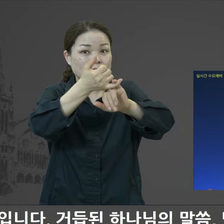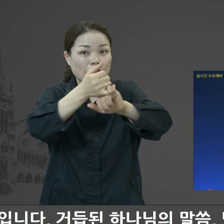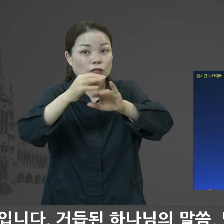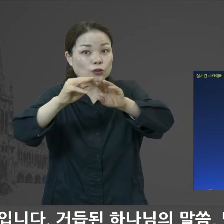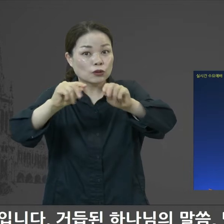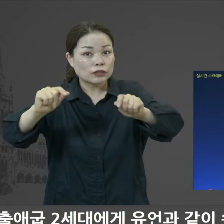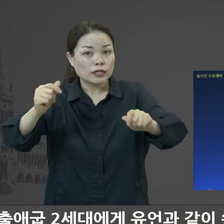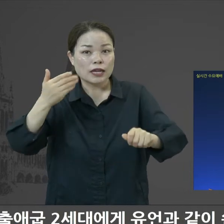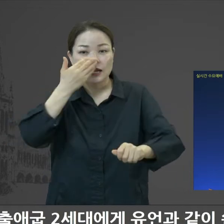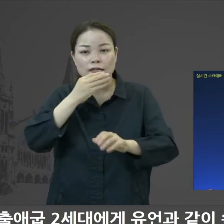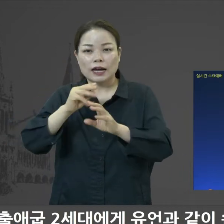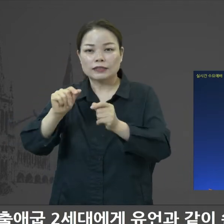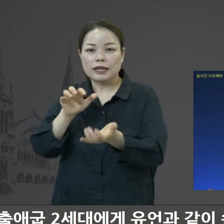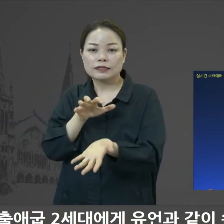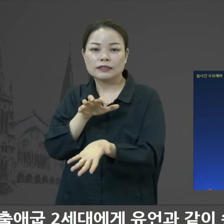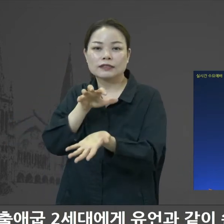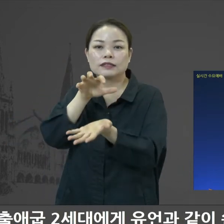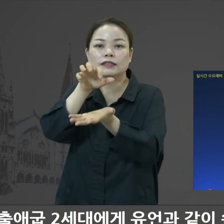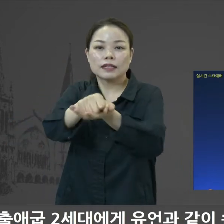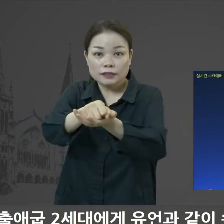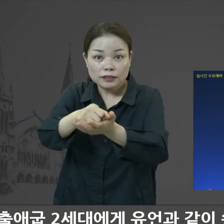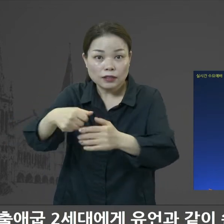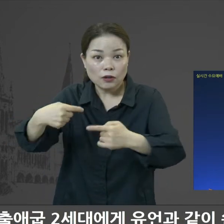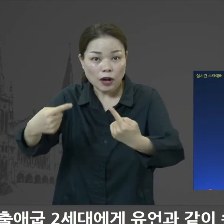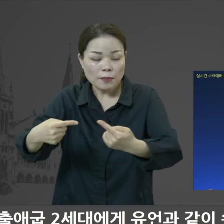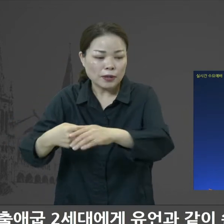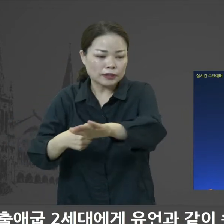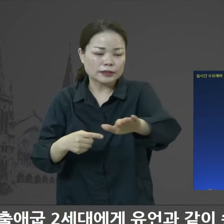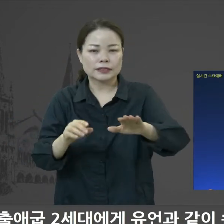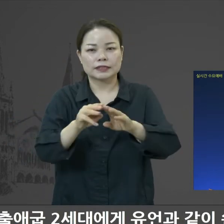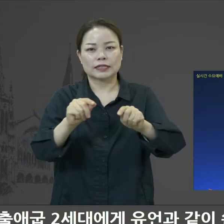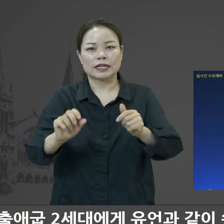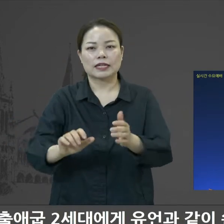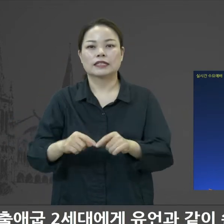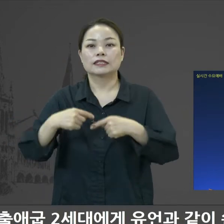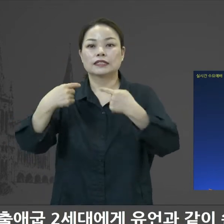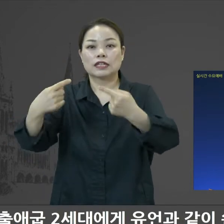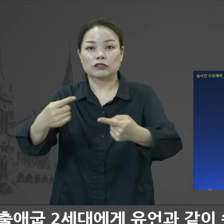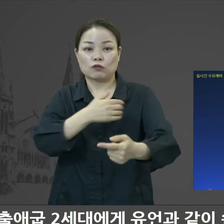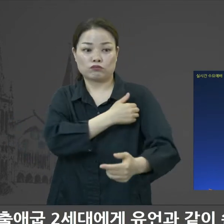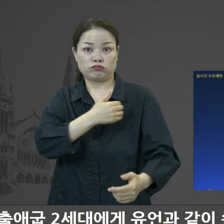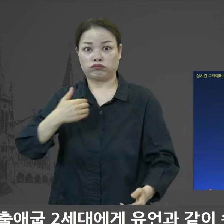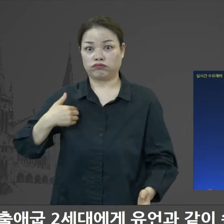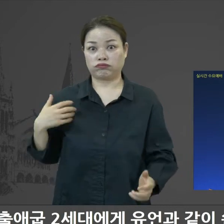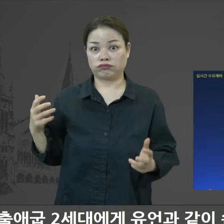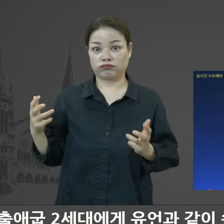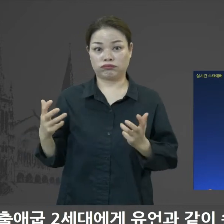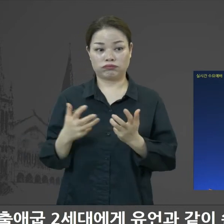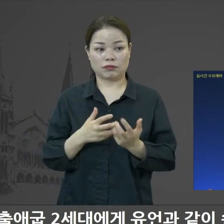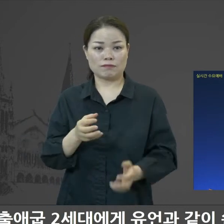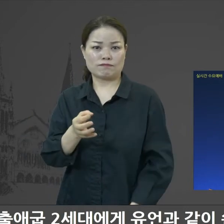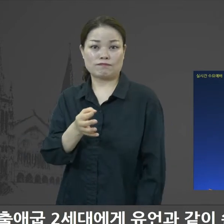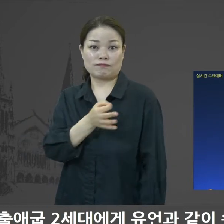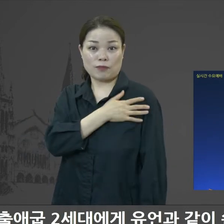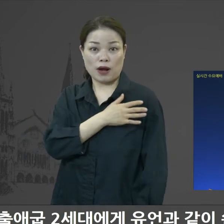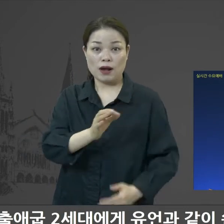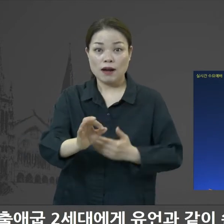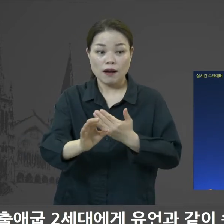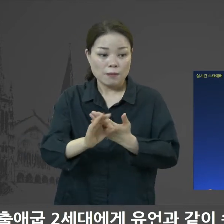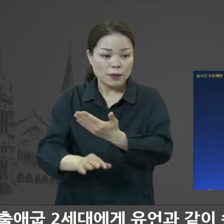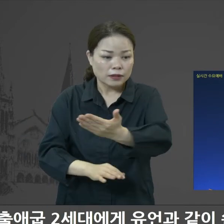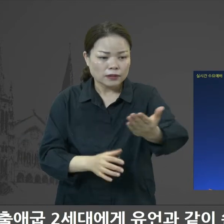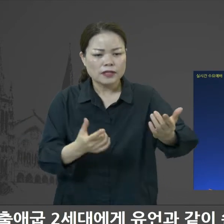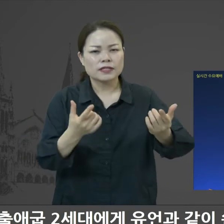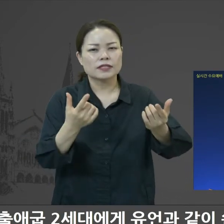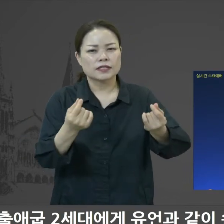땅 가나안 땅에 들어가면, 너희가 그 땅에 들어가서 풍족해지고 부유하게 되면 너희는